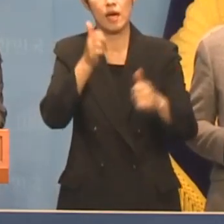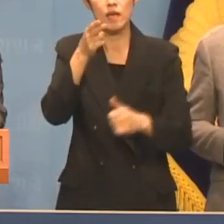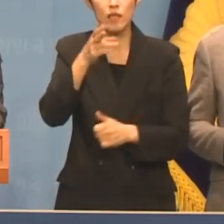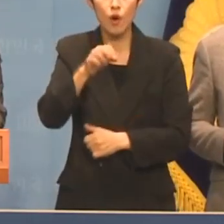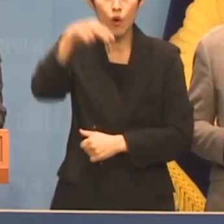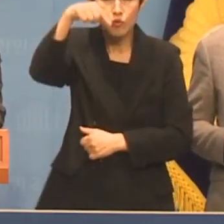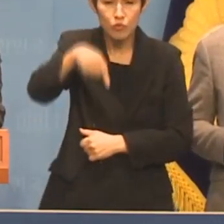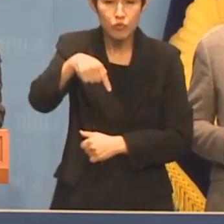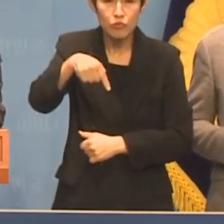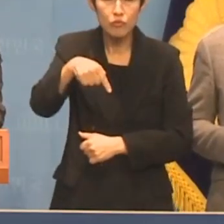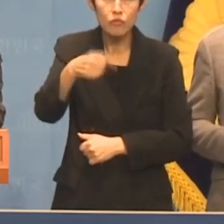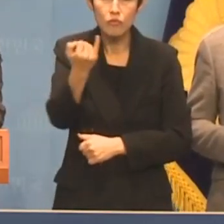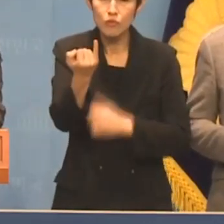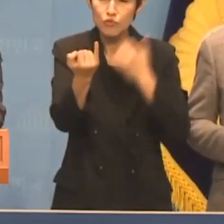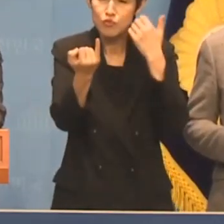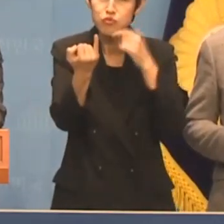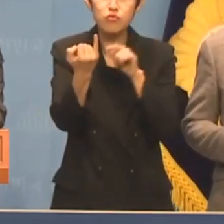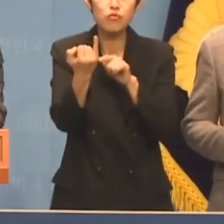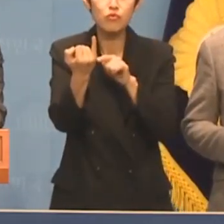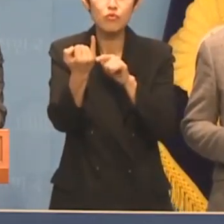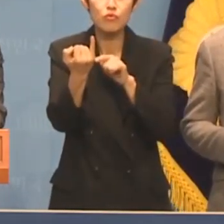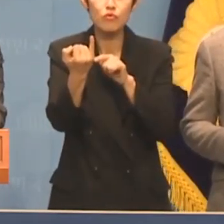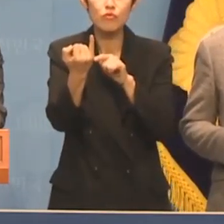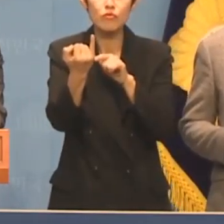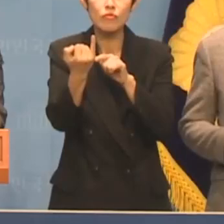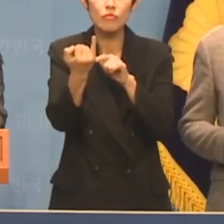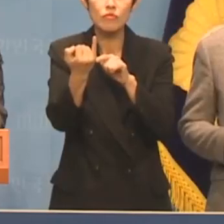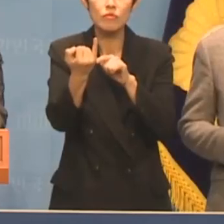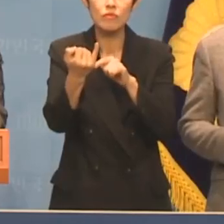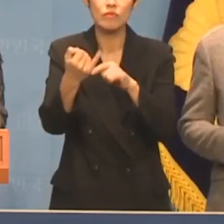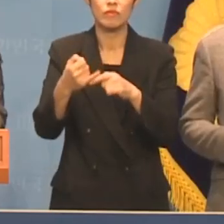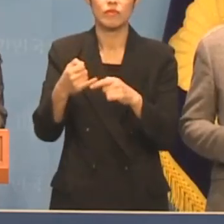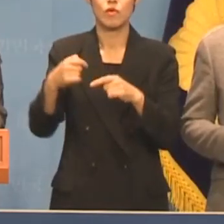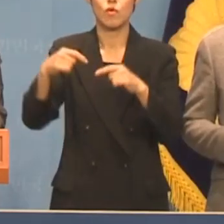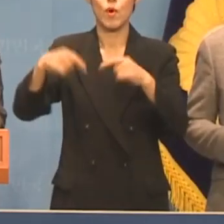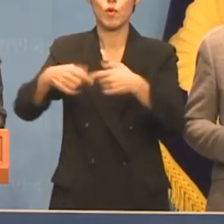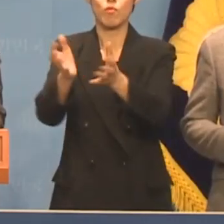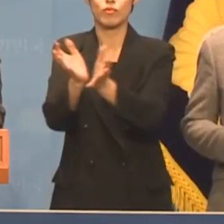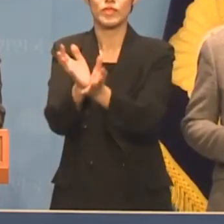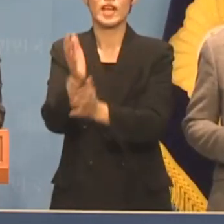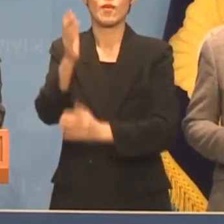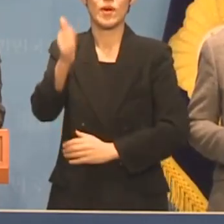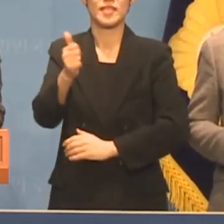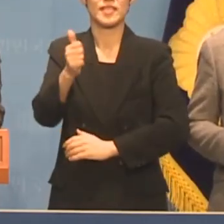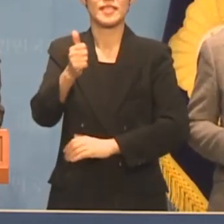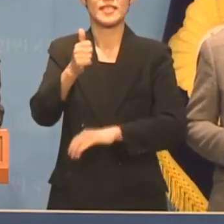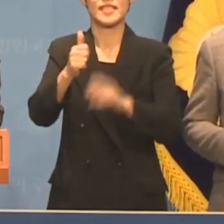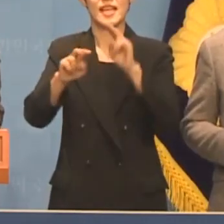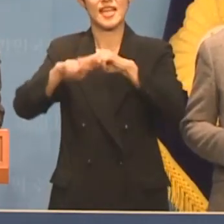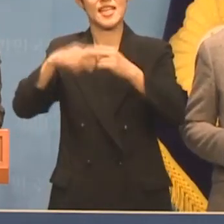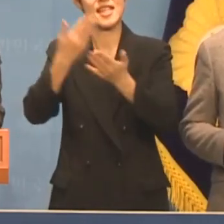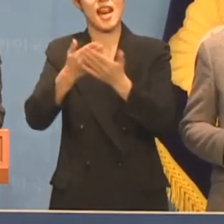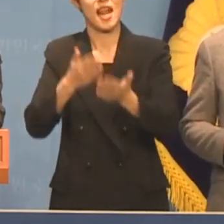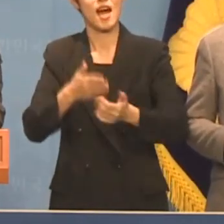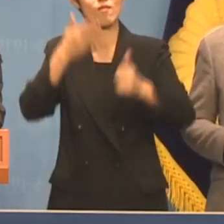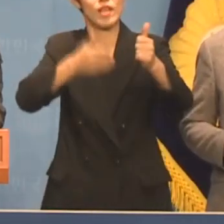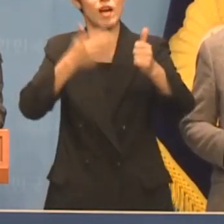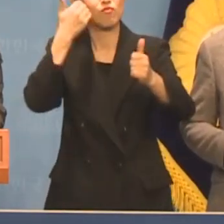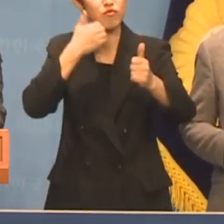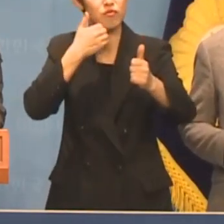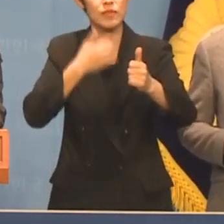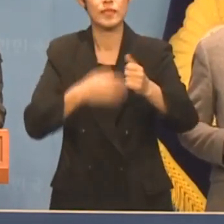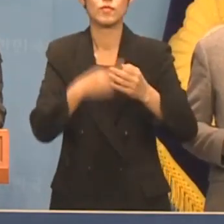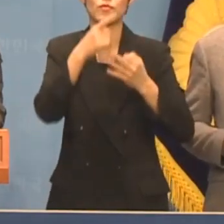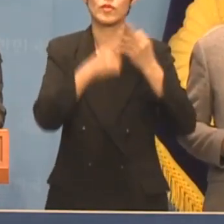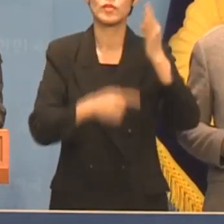형수는 누구입니까? 누구에게 장관 자리를 청탁하려고 한 것입니까? 윤석열과 김건희